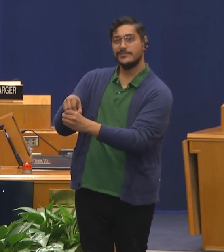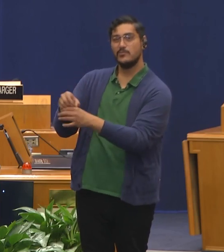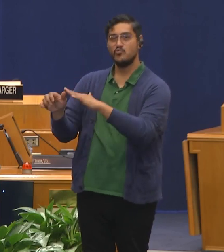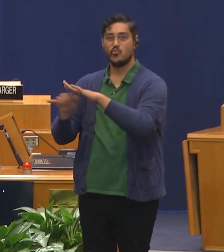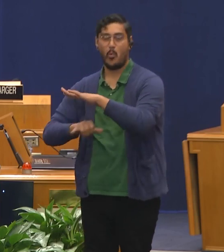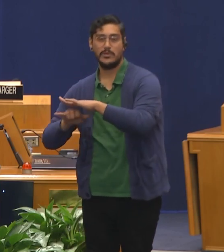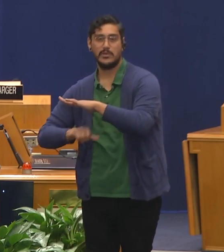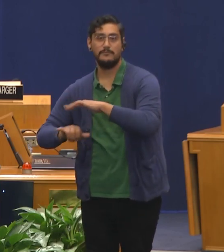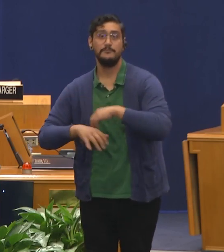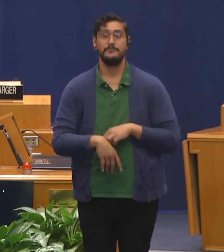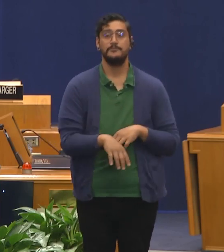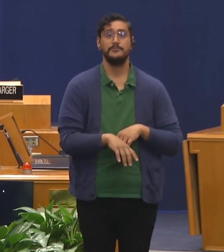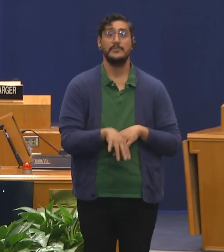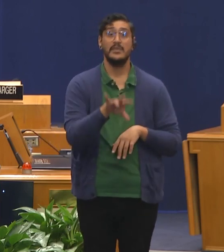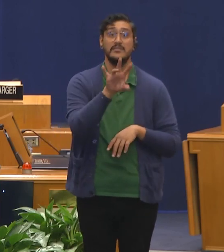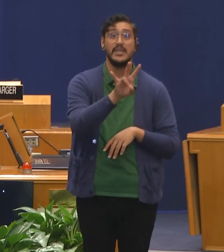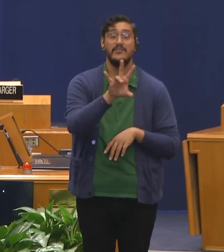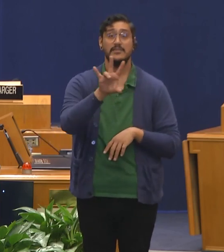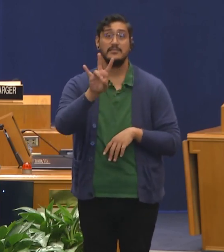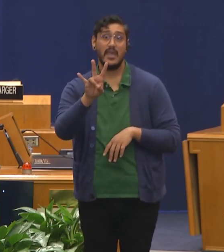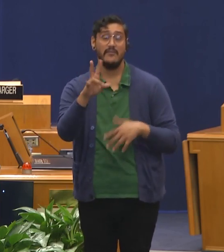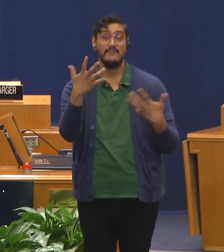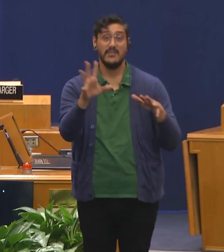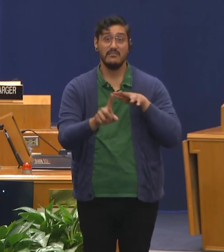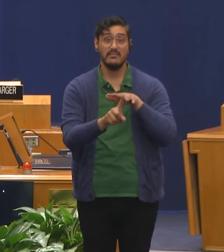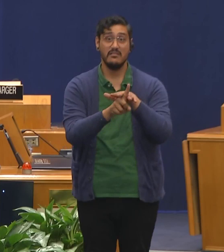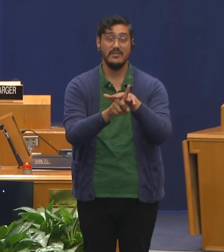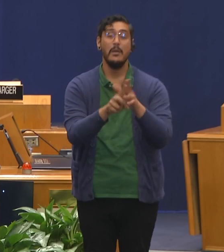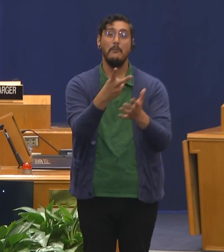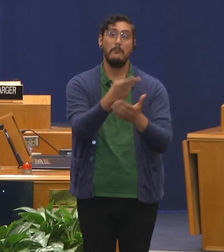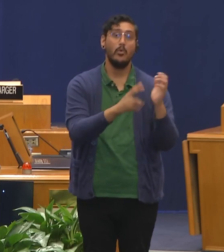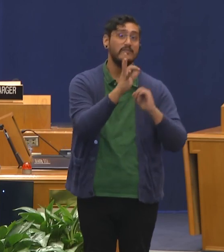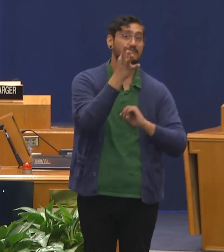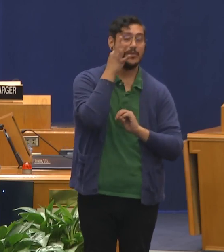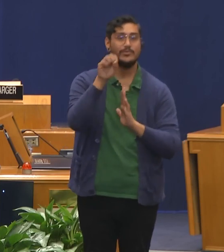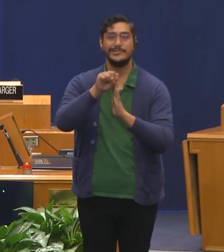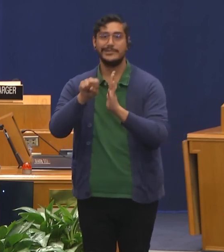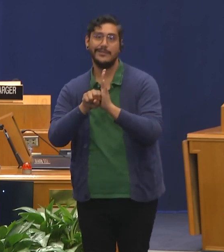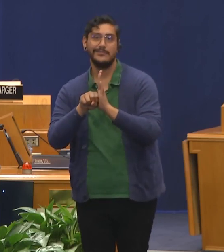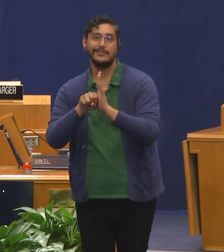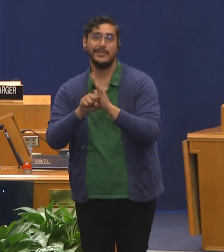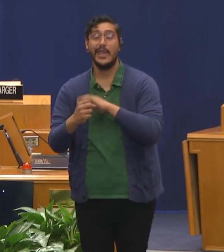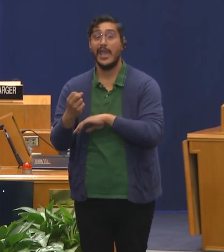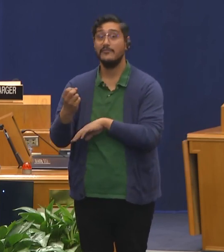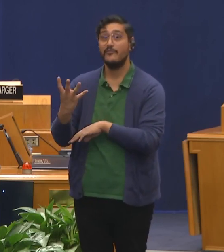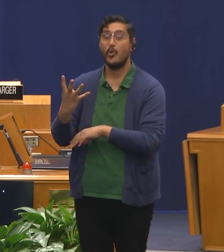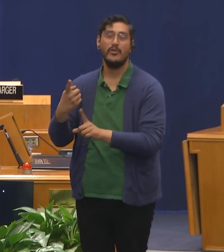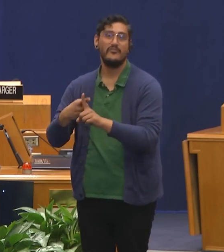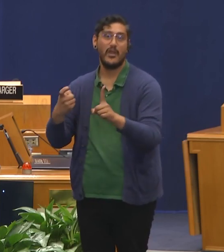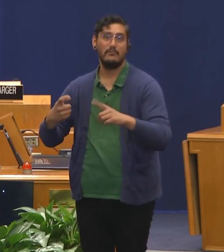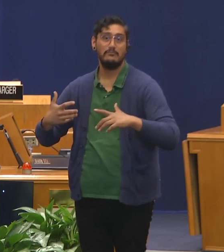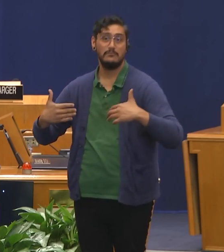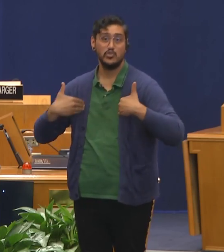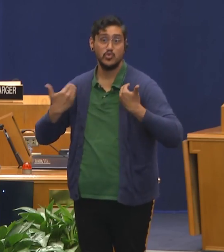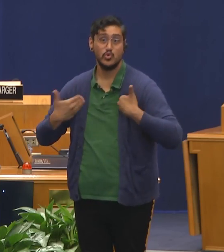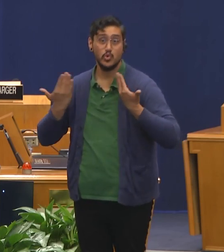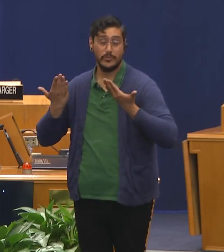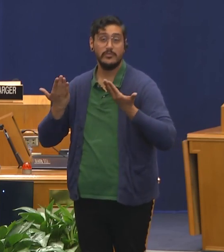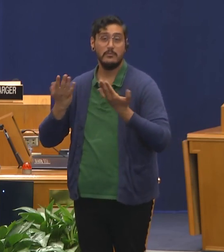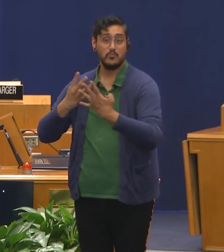67 casos en las prisiones estatales y federales y 4 casos en instalaciones juveniles, todo entre el